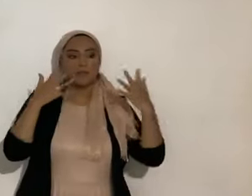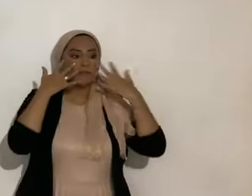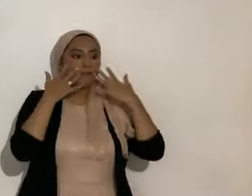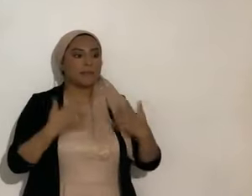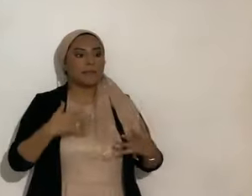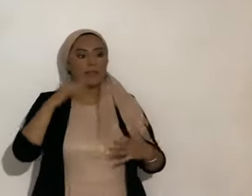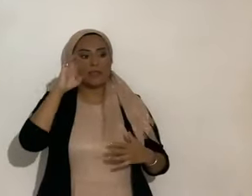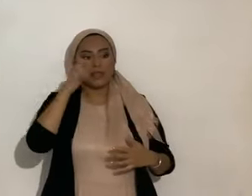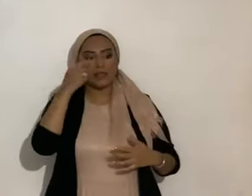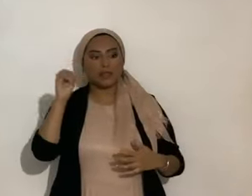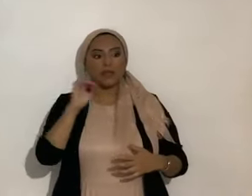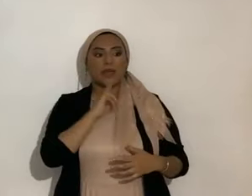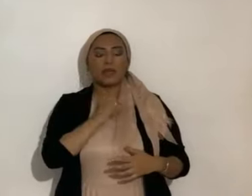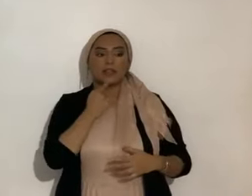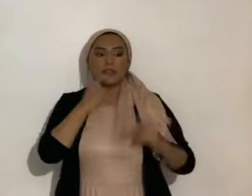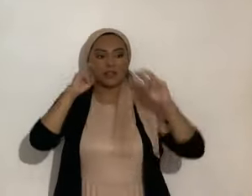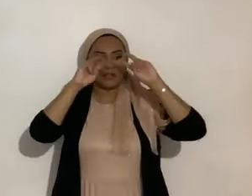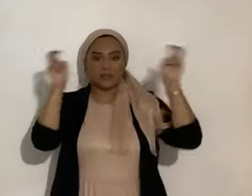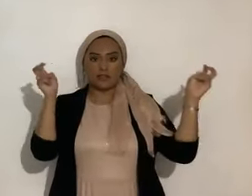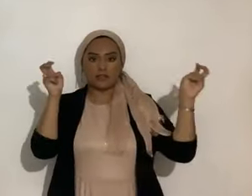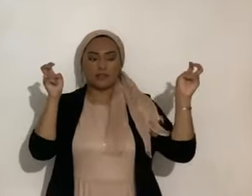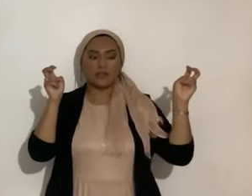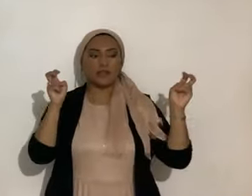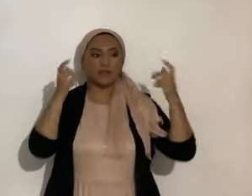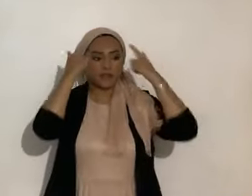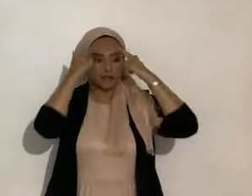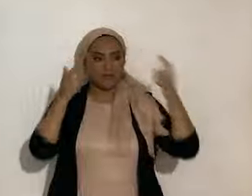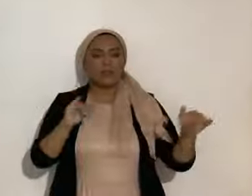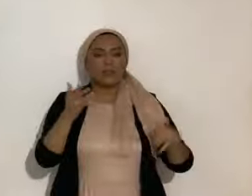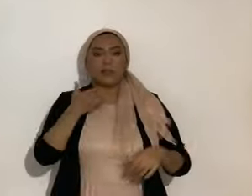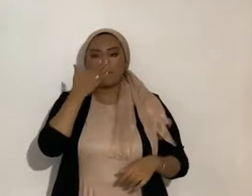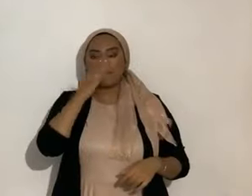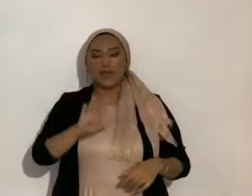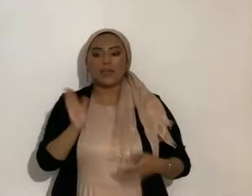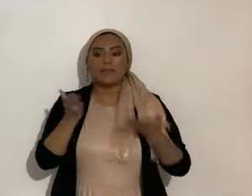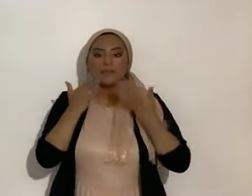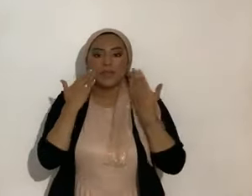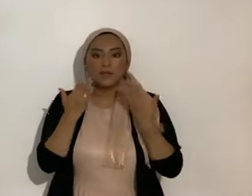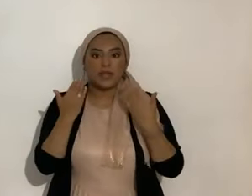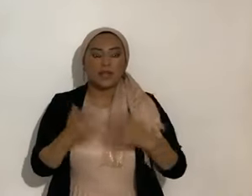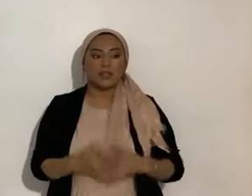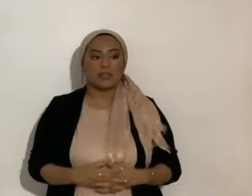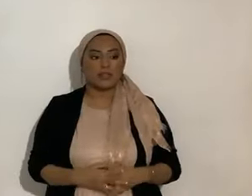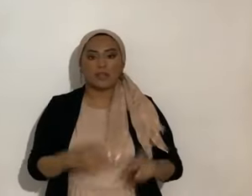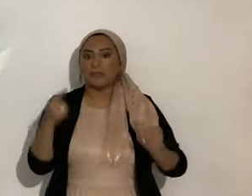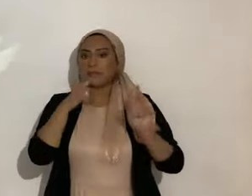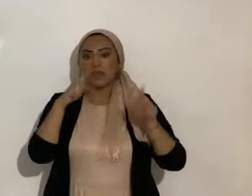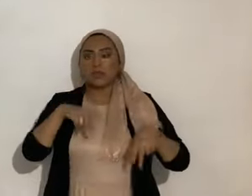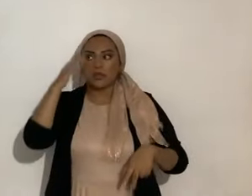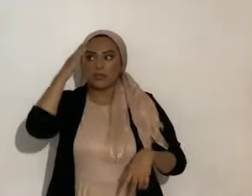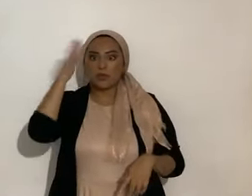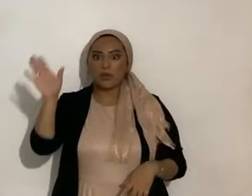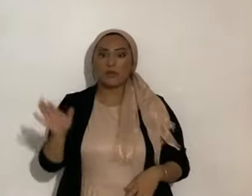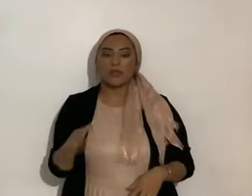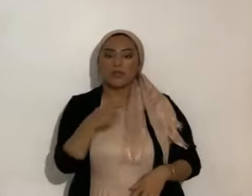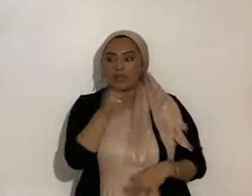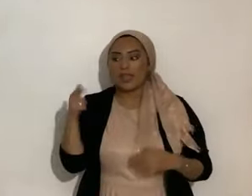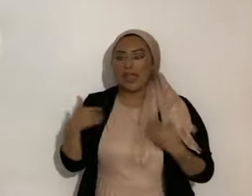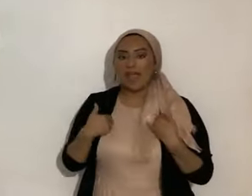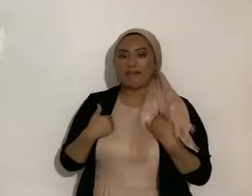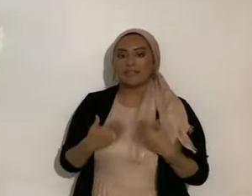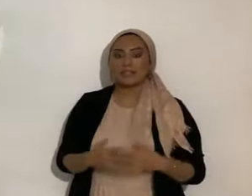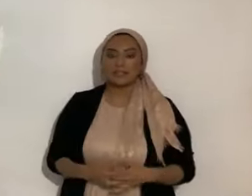el ego, yo lo decía en el tema del orgullo, es como el mal aliento. El último que se da cuenta que lo tiene es el que lo tiene. O sea, el último